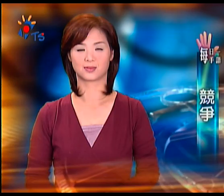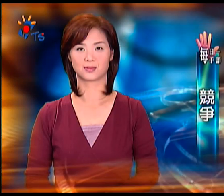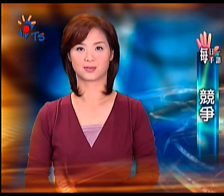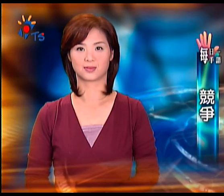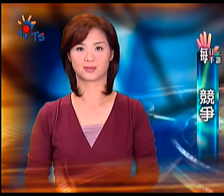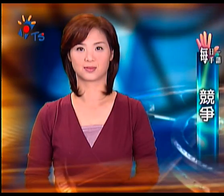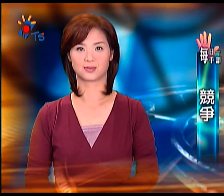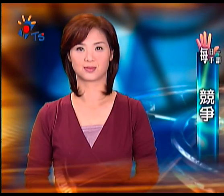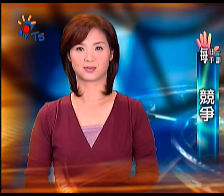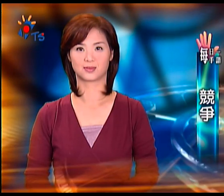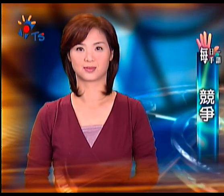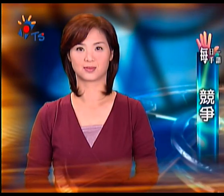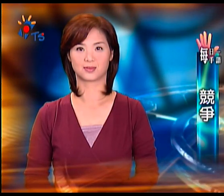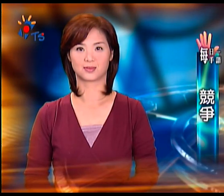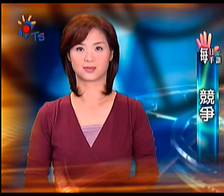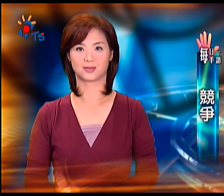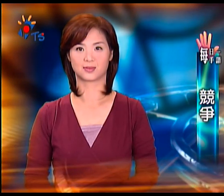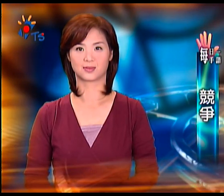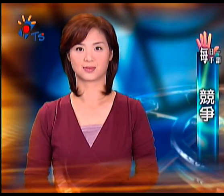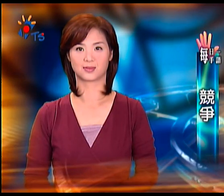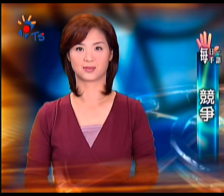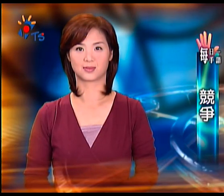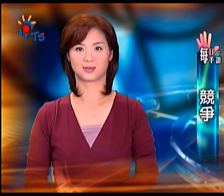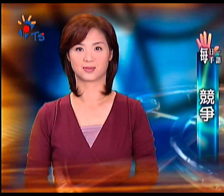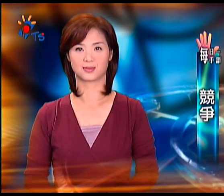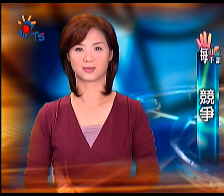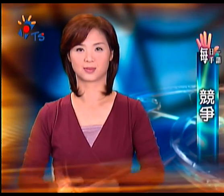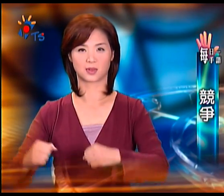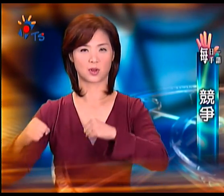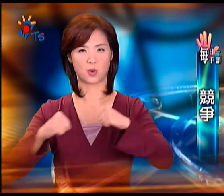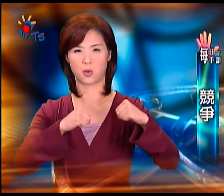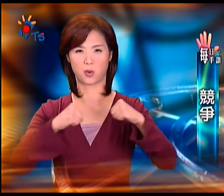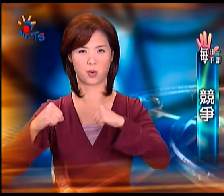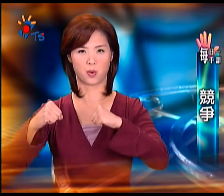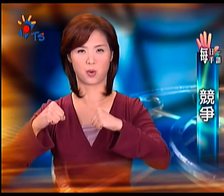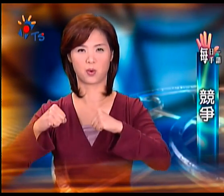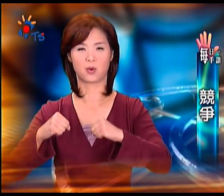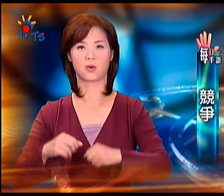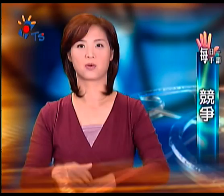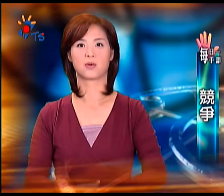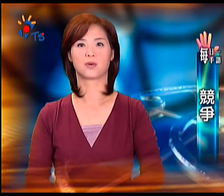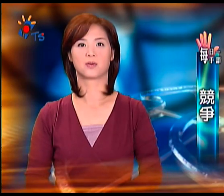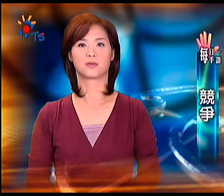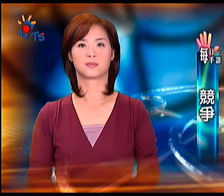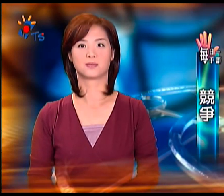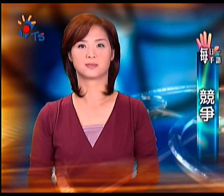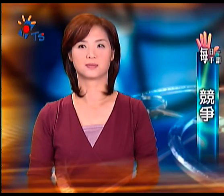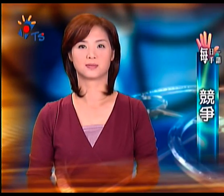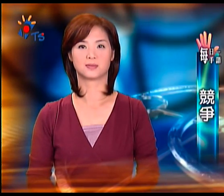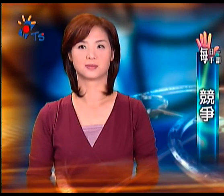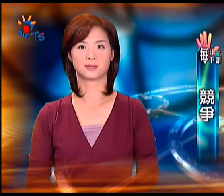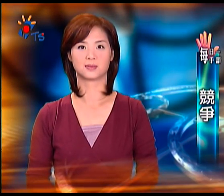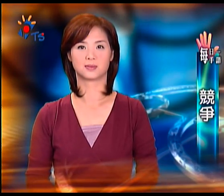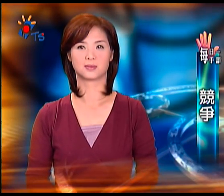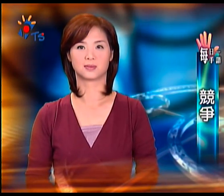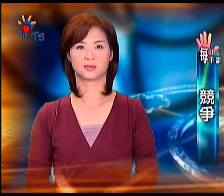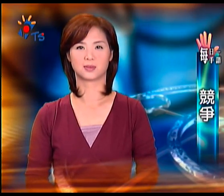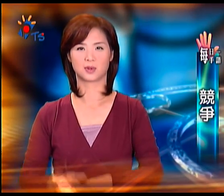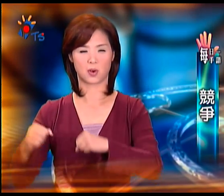竞争的笔法，两手同样握紧拳头，左右稍微一进一退，表情也要做出很努力的争